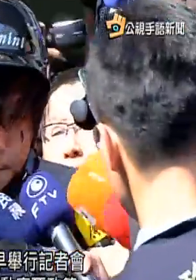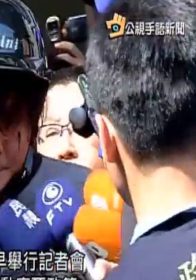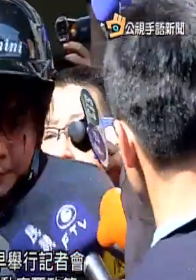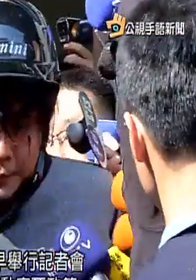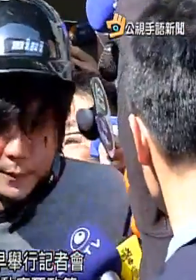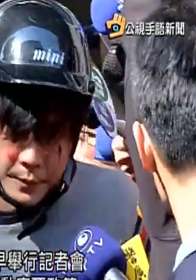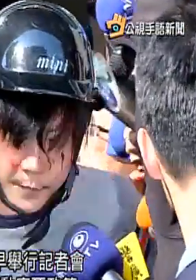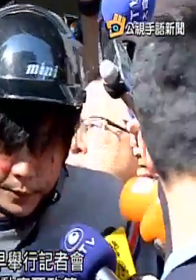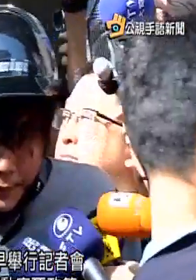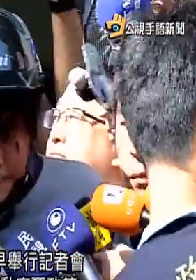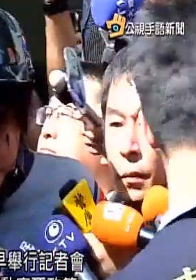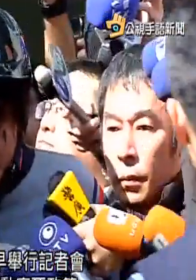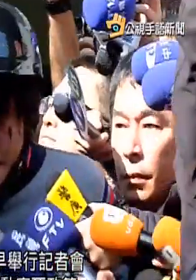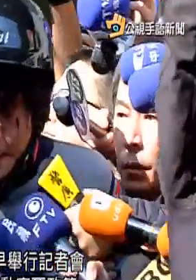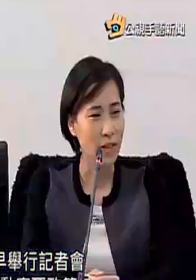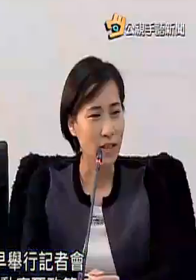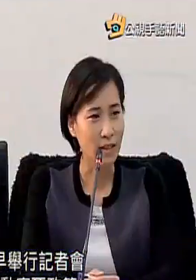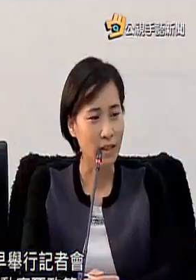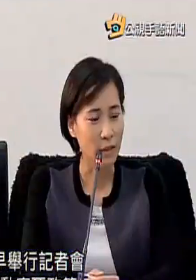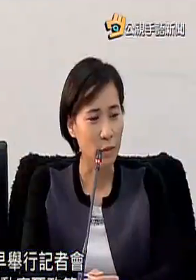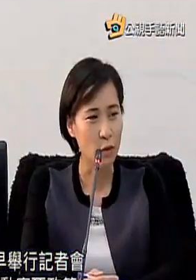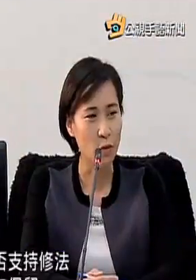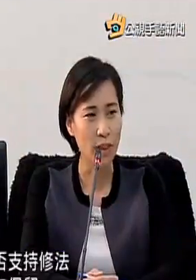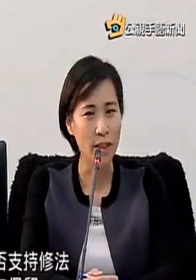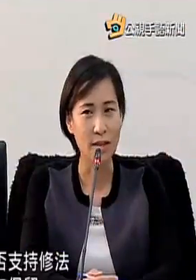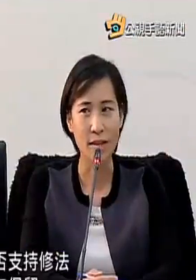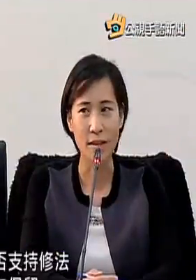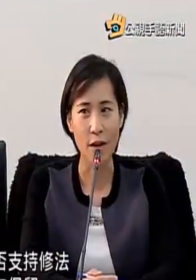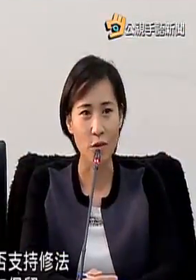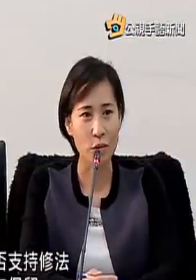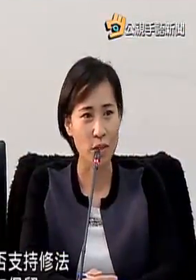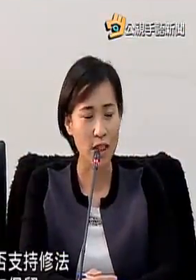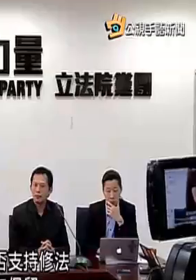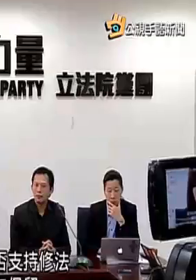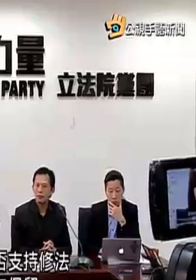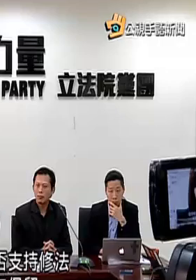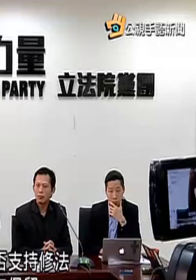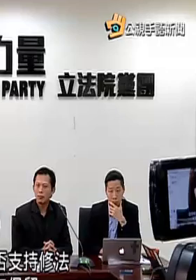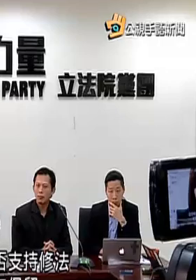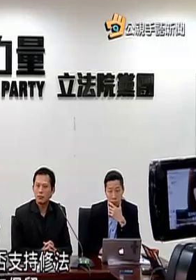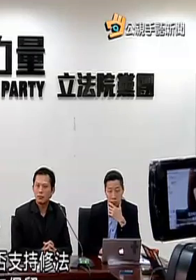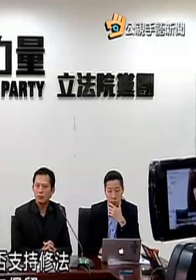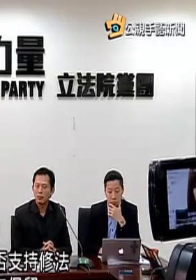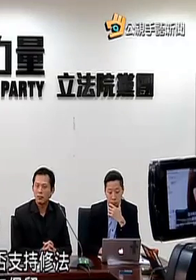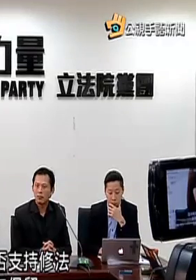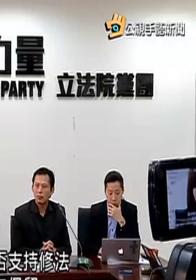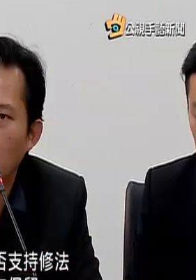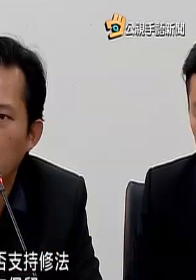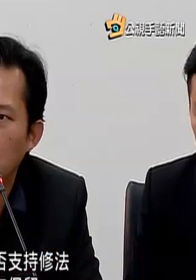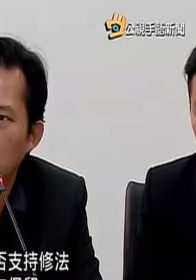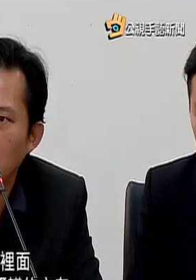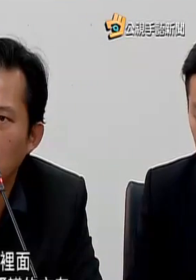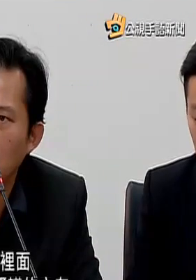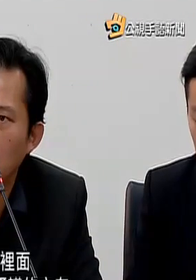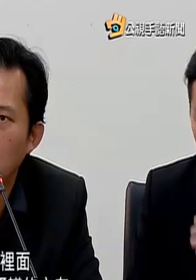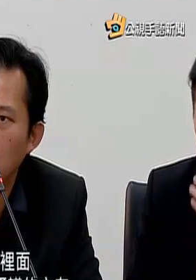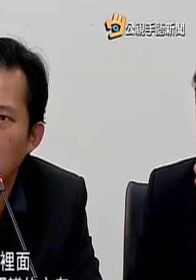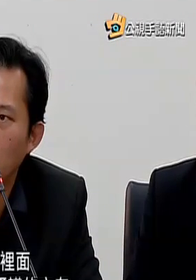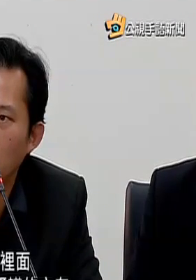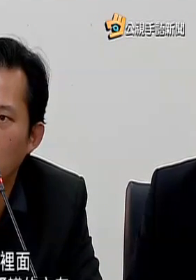澄清没有要推动废死政策，可是对于是否支持修法，态度倾向保留。 我们心里面已经有一